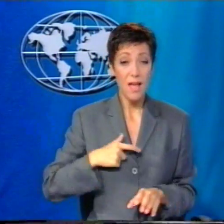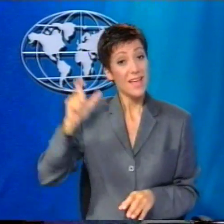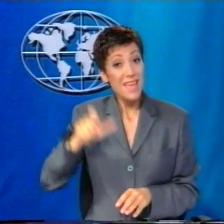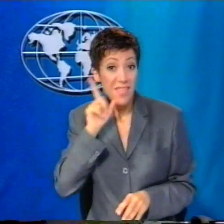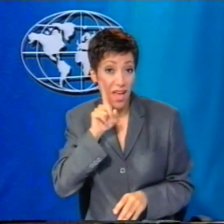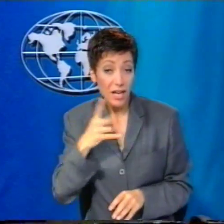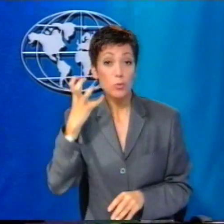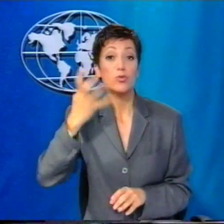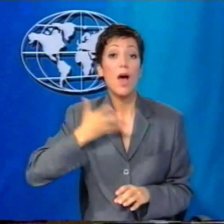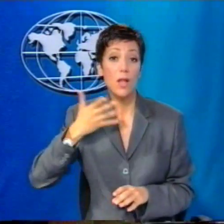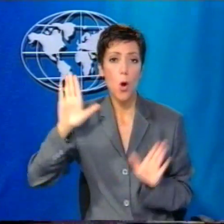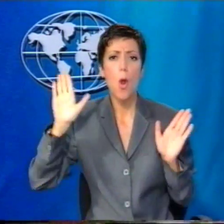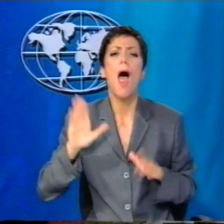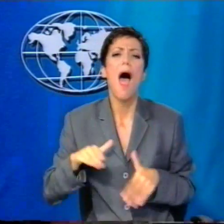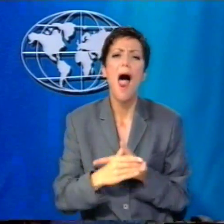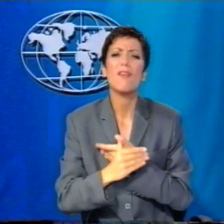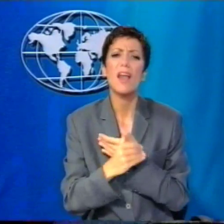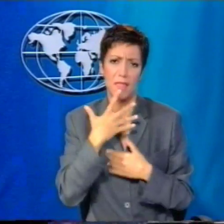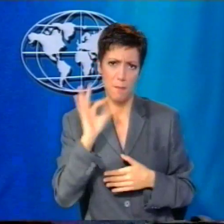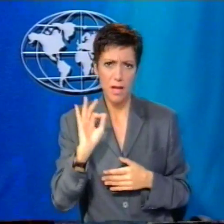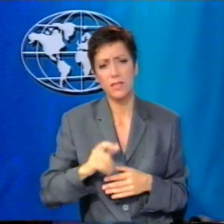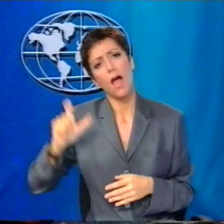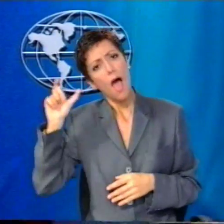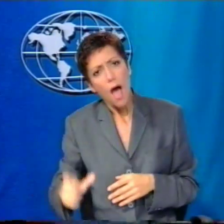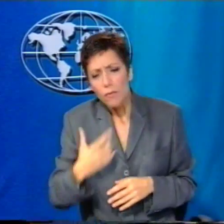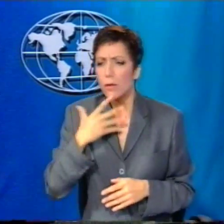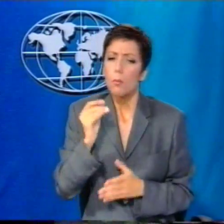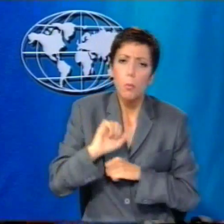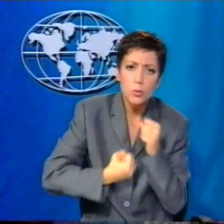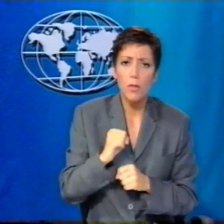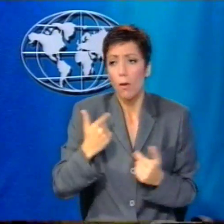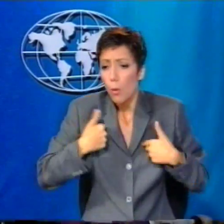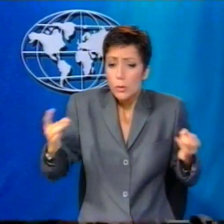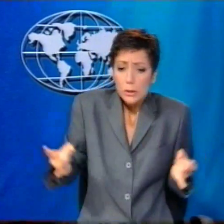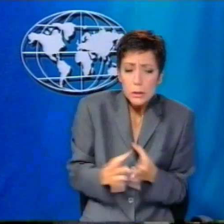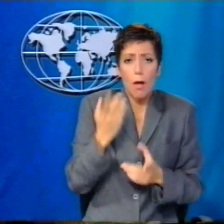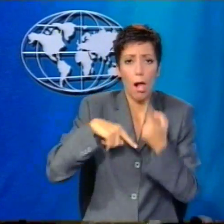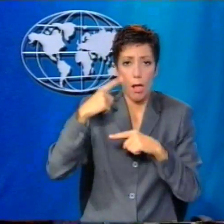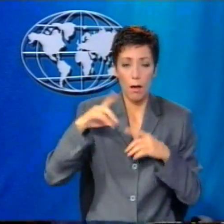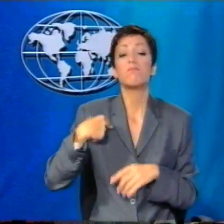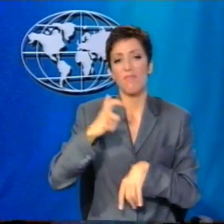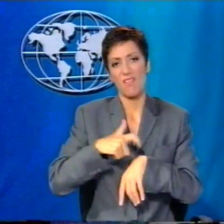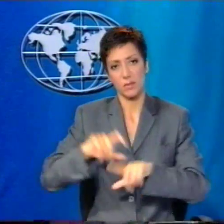προσπάθησε να πείσει τους αστυνομικούς ότι πρόκειτο για ατύχημα. Συνελήφθη και οδηγείται με βαρύτατες κατηγορίες στον